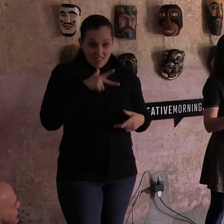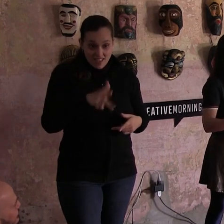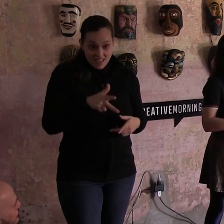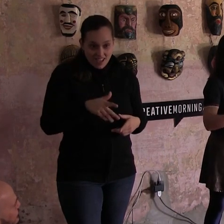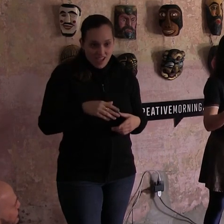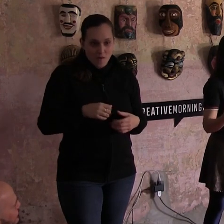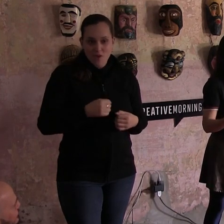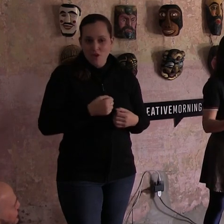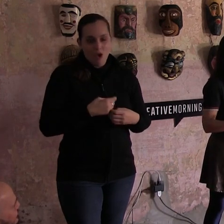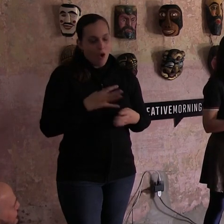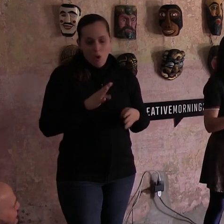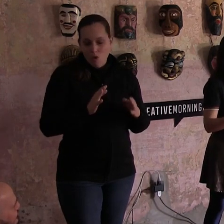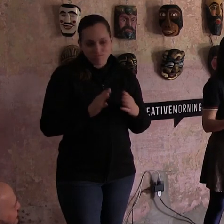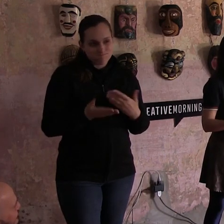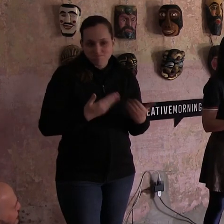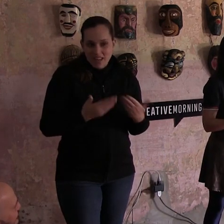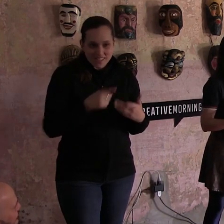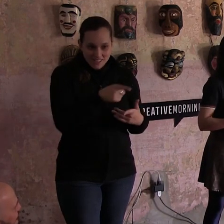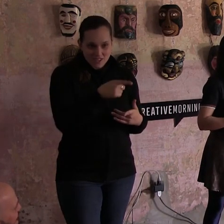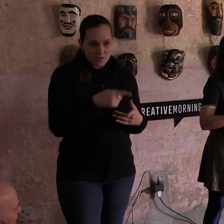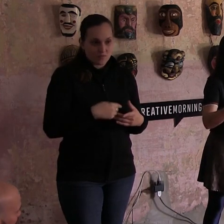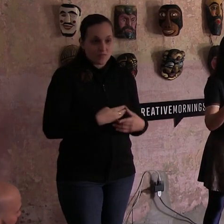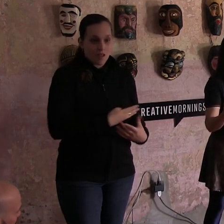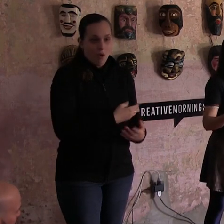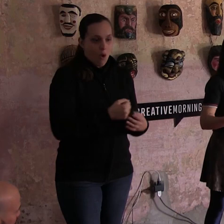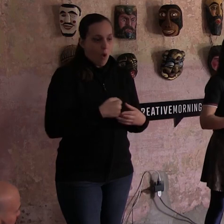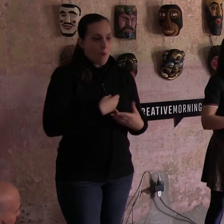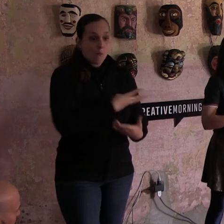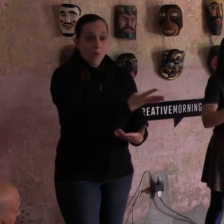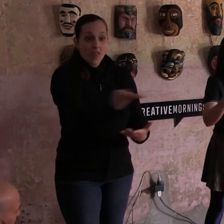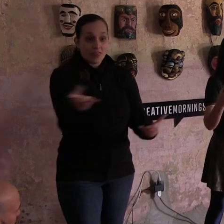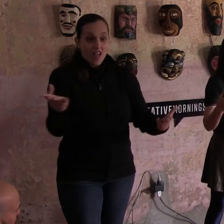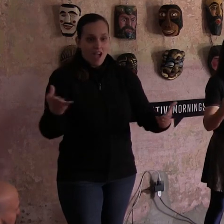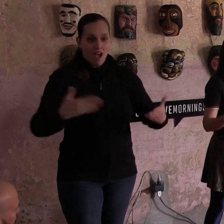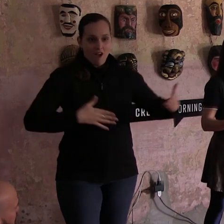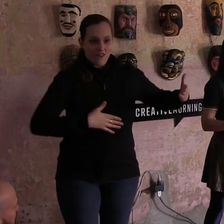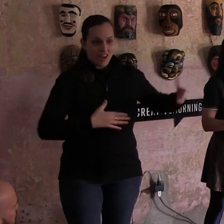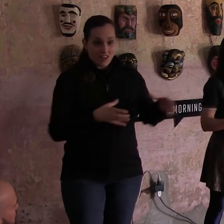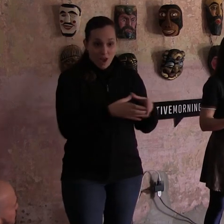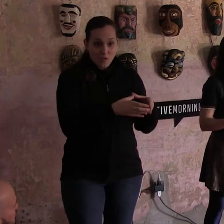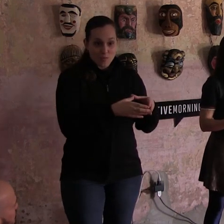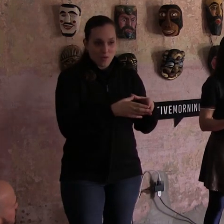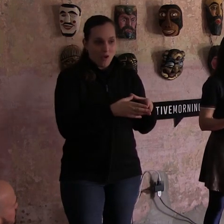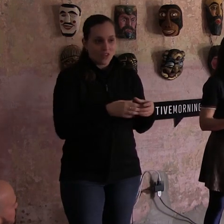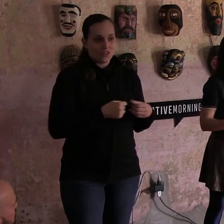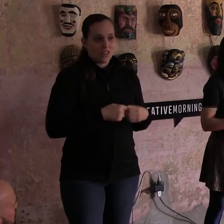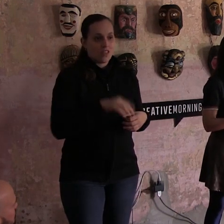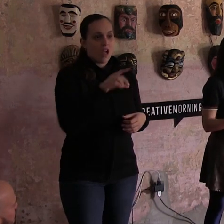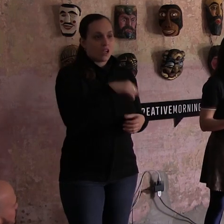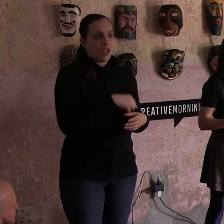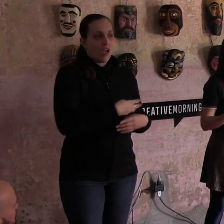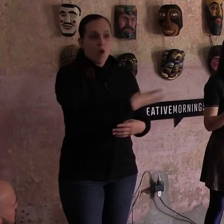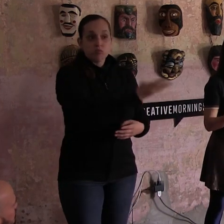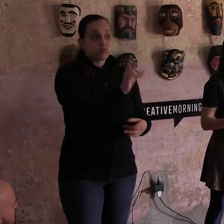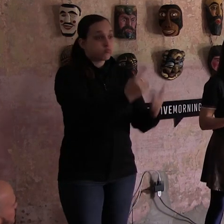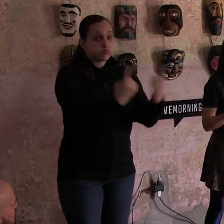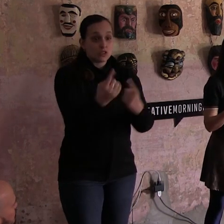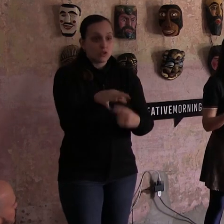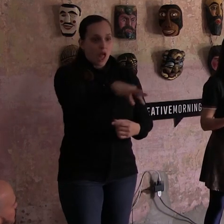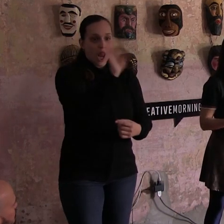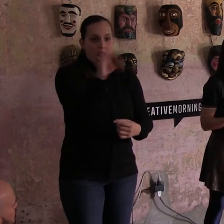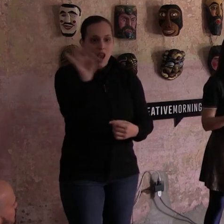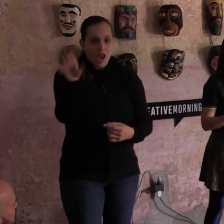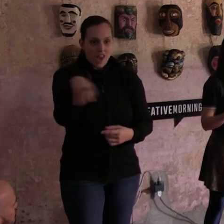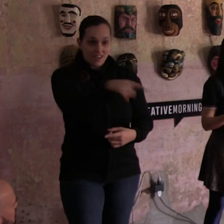este ramillete de bellezas, de bailarinas, a que vayan a abrirse, a que las elijan, a